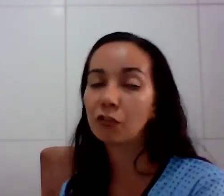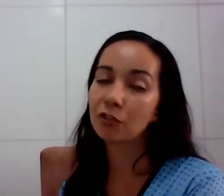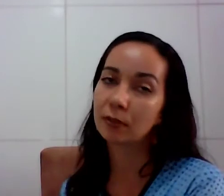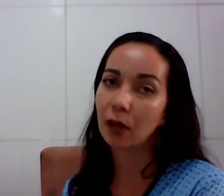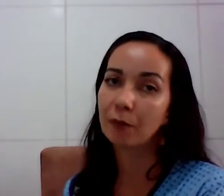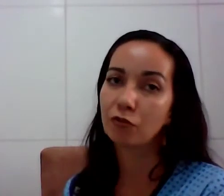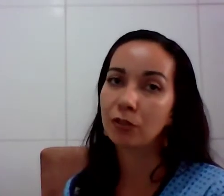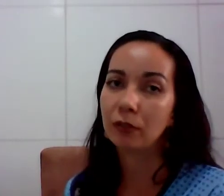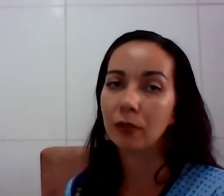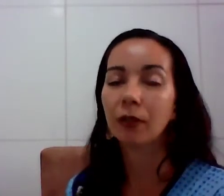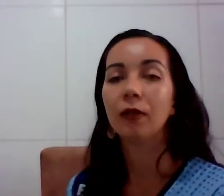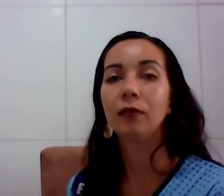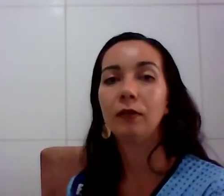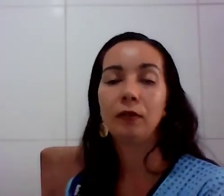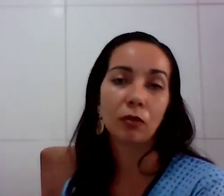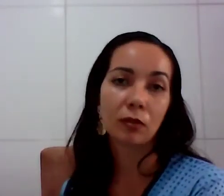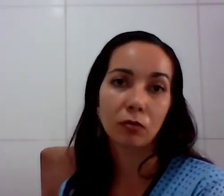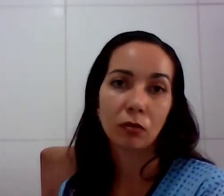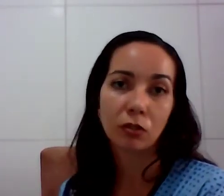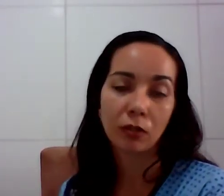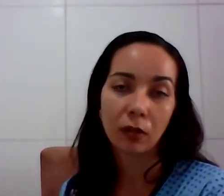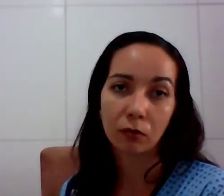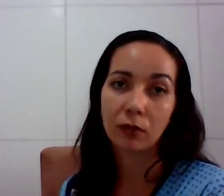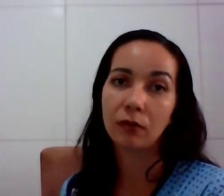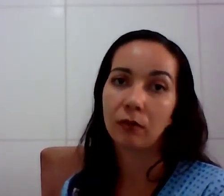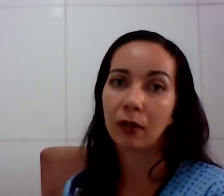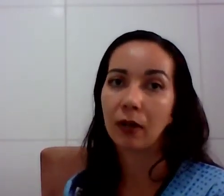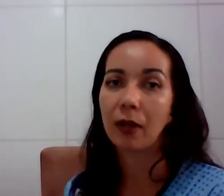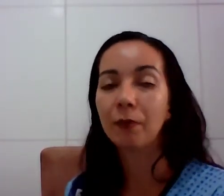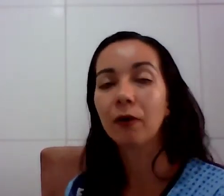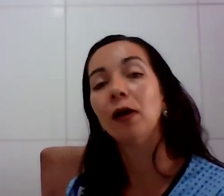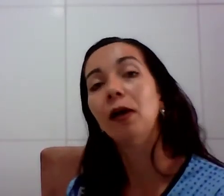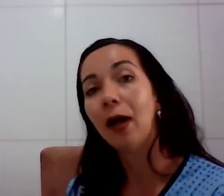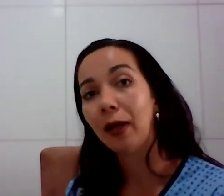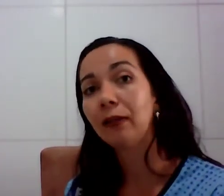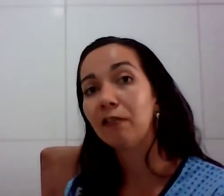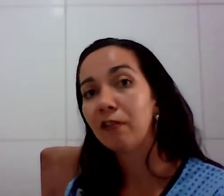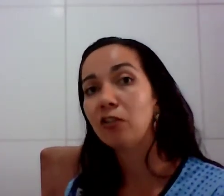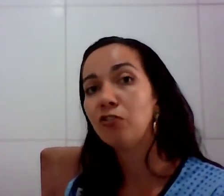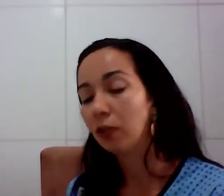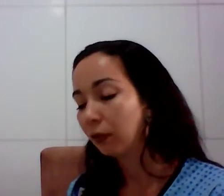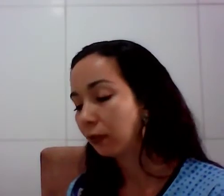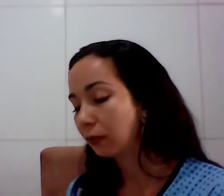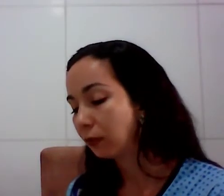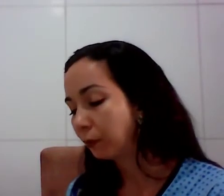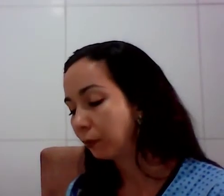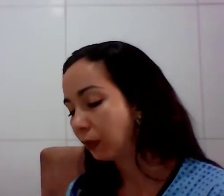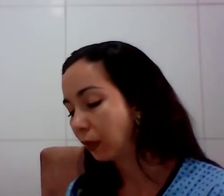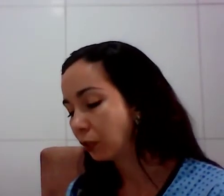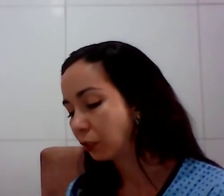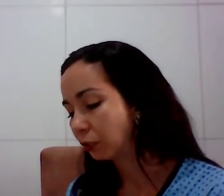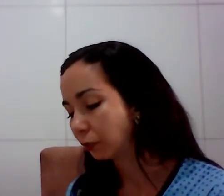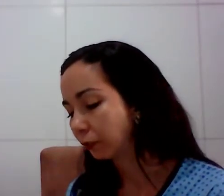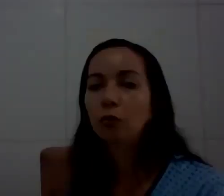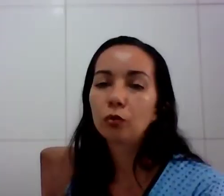gente sabe hoje em dia, de todas as coisas que aconteciam naquela época através desse tipo de registro.